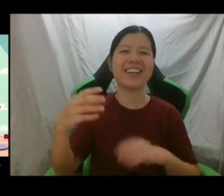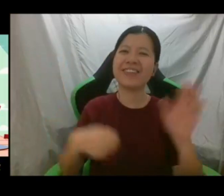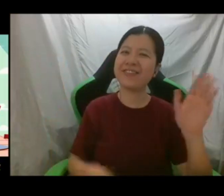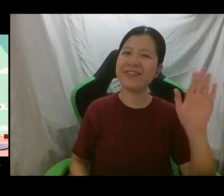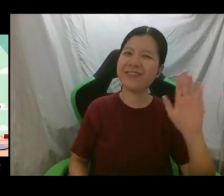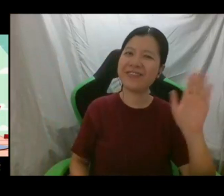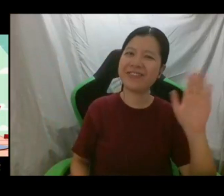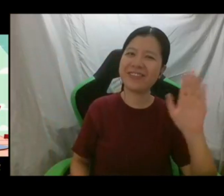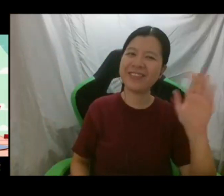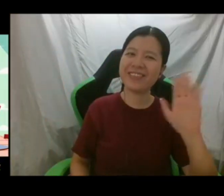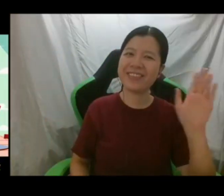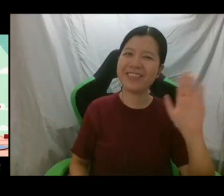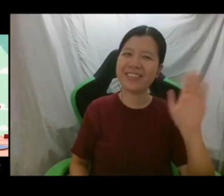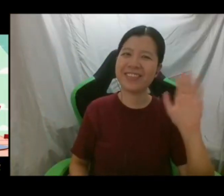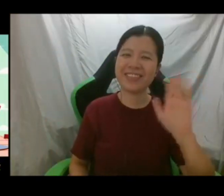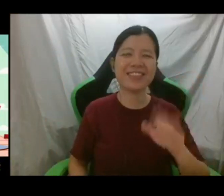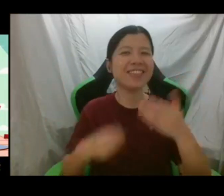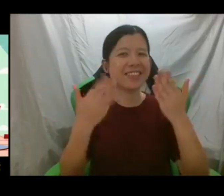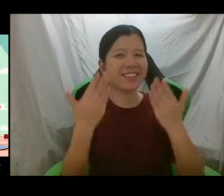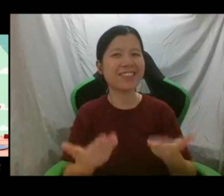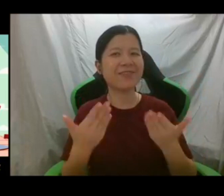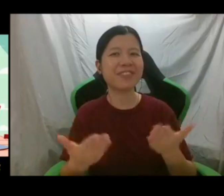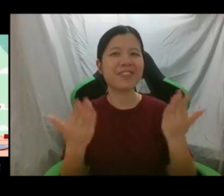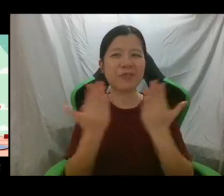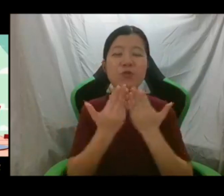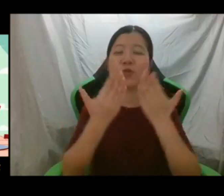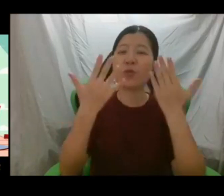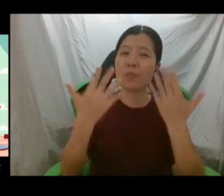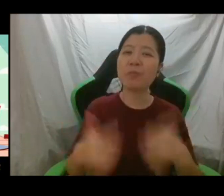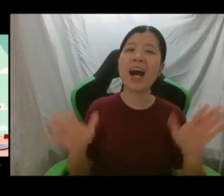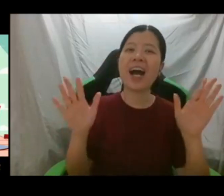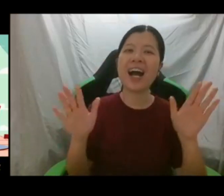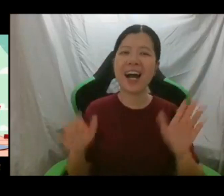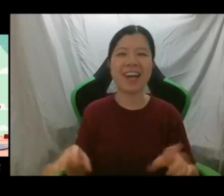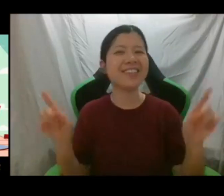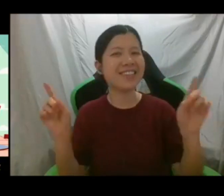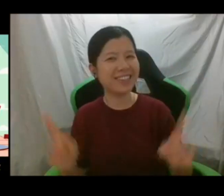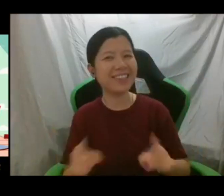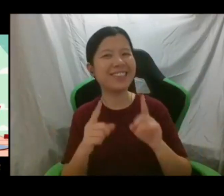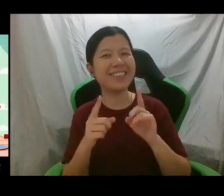了，揮揮手說再見，今天再會了。